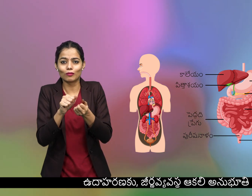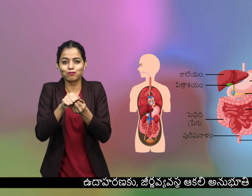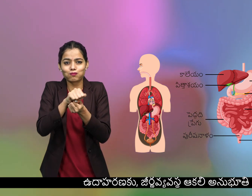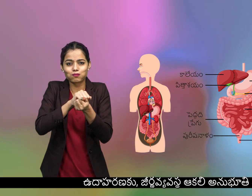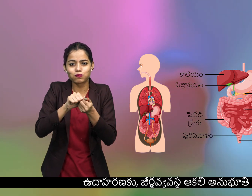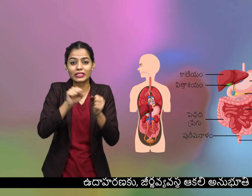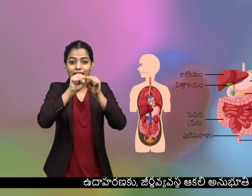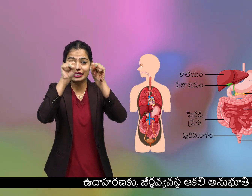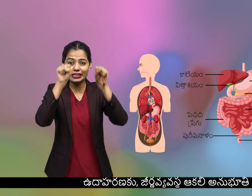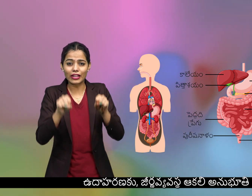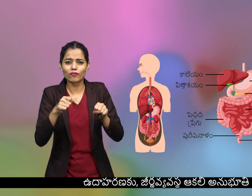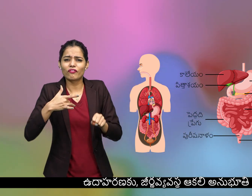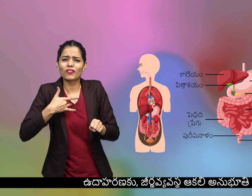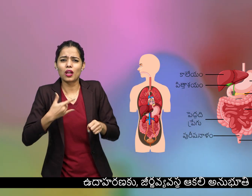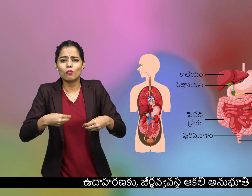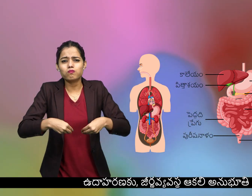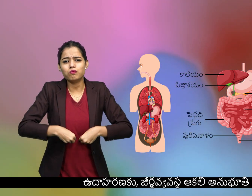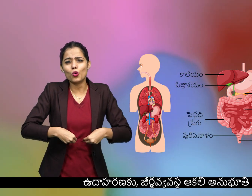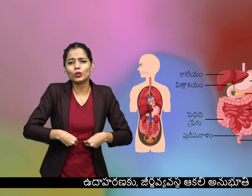జీర్ణ వ్యవస్థ ఆకలి అనుభూతి నుండి